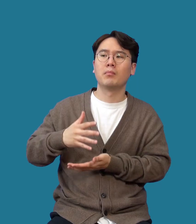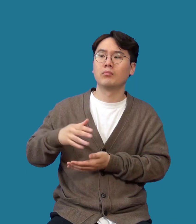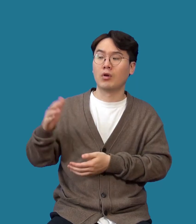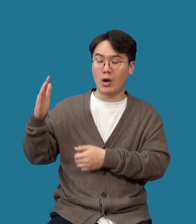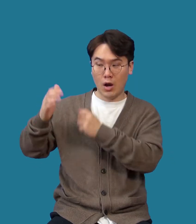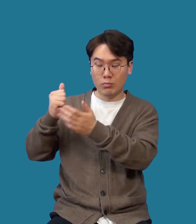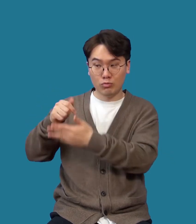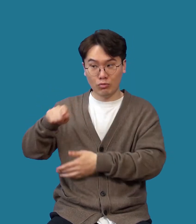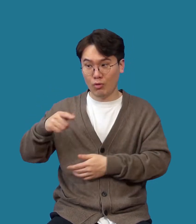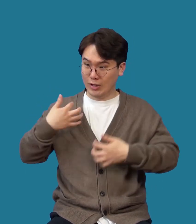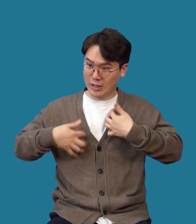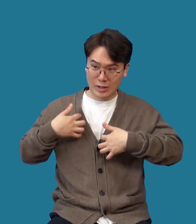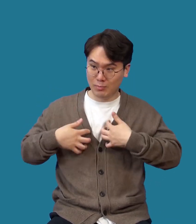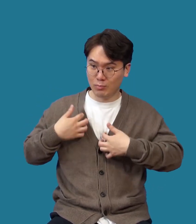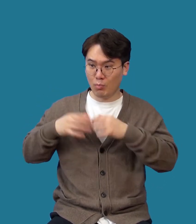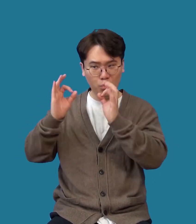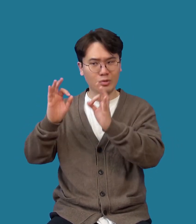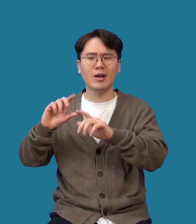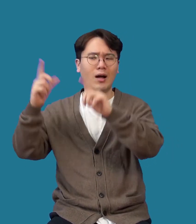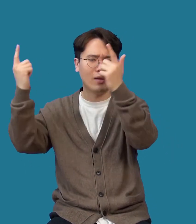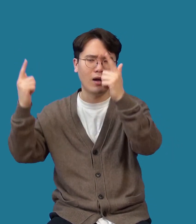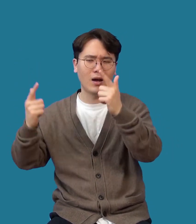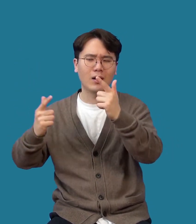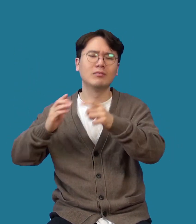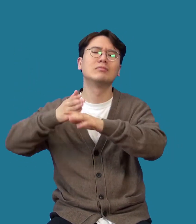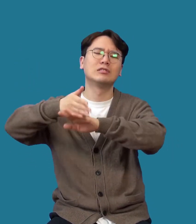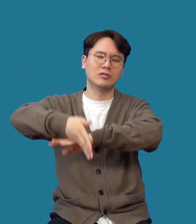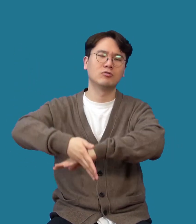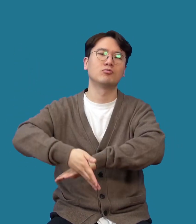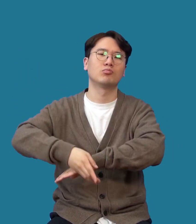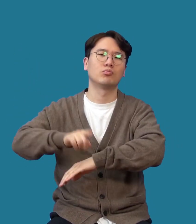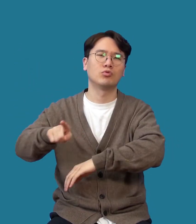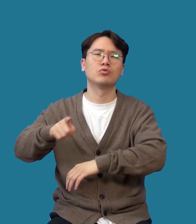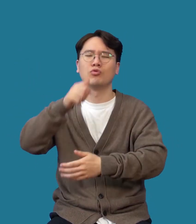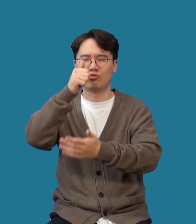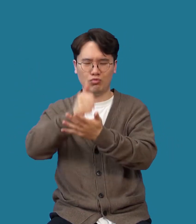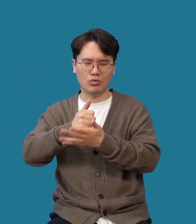늦었어. 그냥 가던 길로 가. 하고 강압합니다.